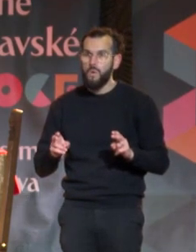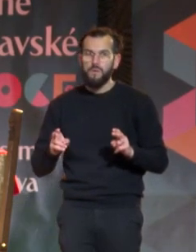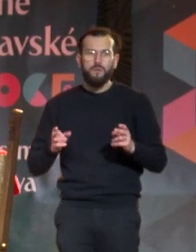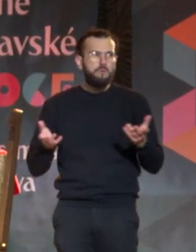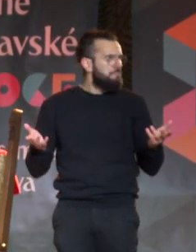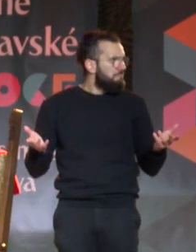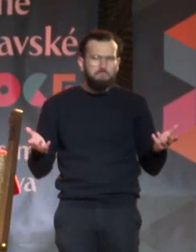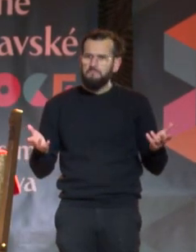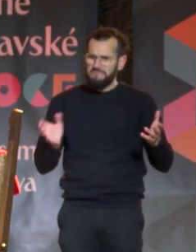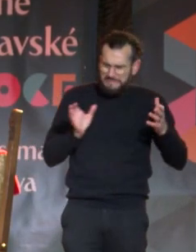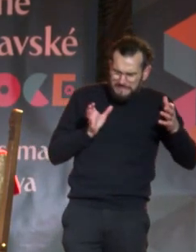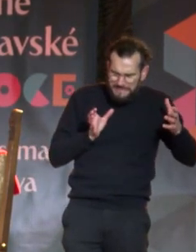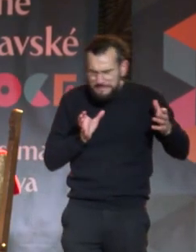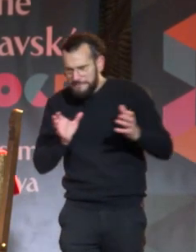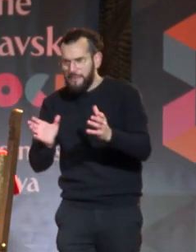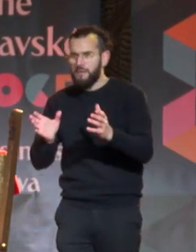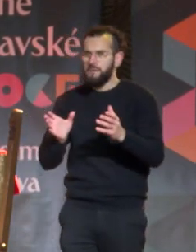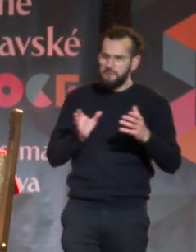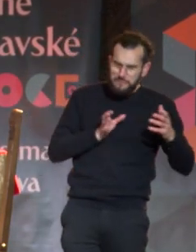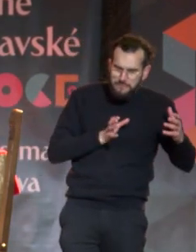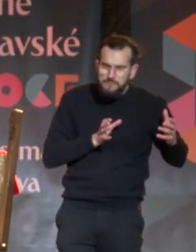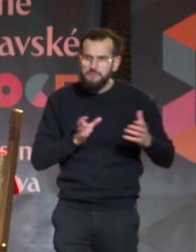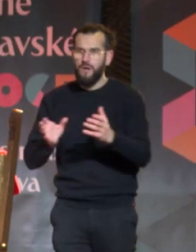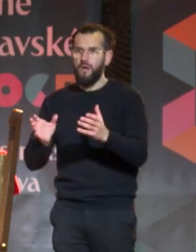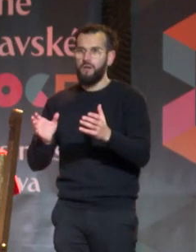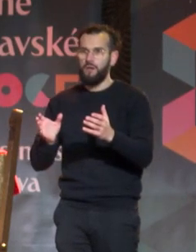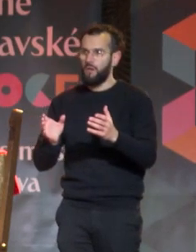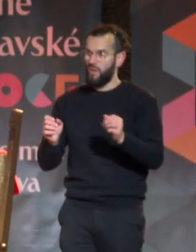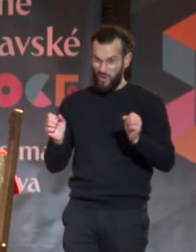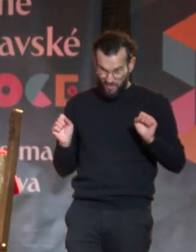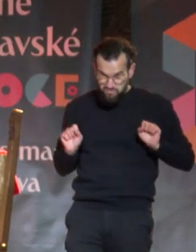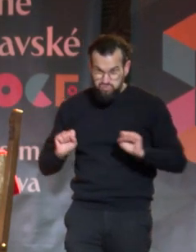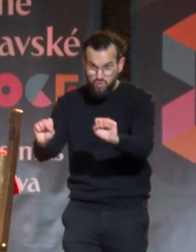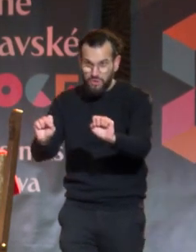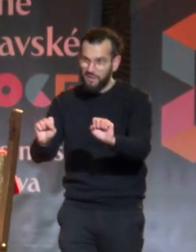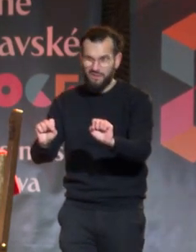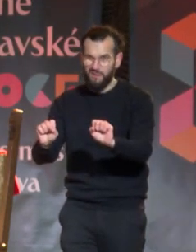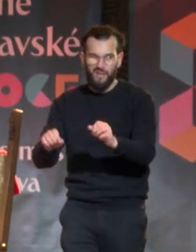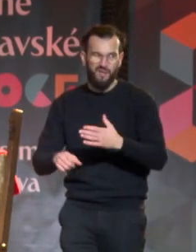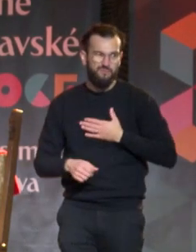nezmestí sa dovnútra. A nie je to buldozer. Je to moja mama.